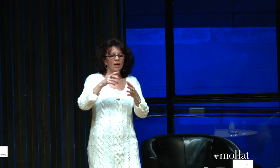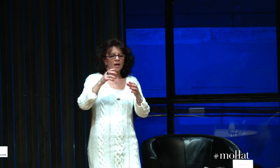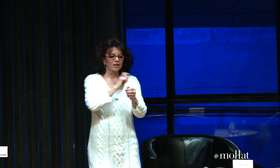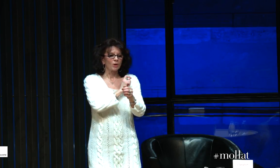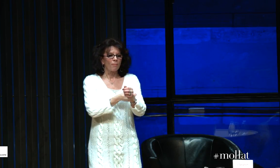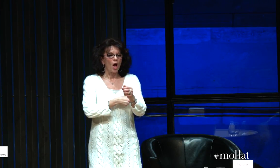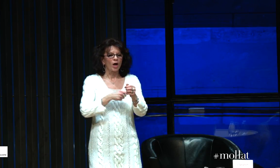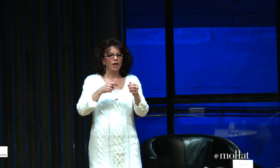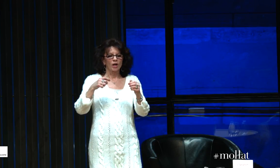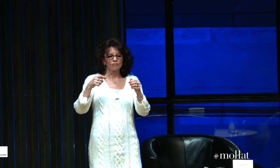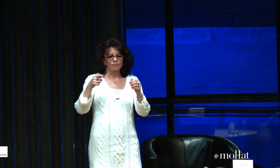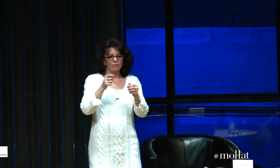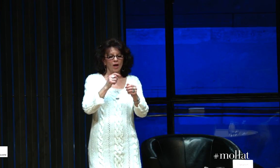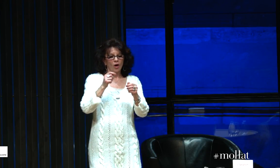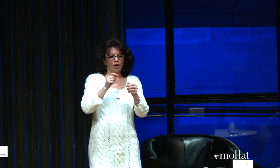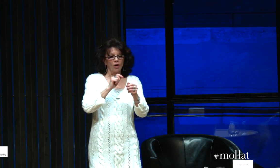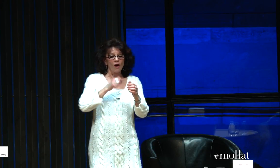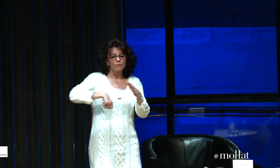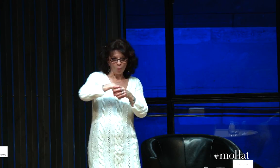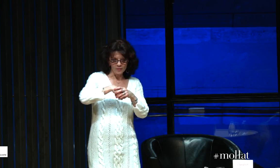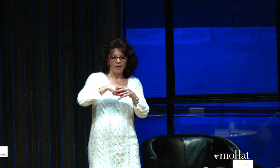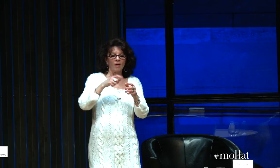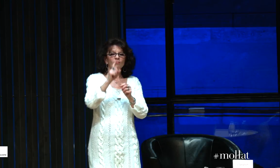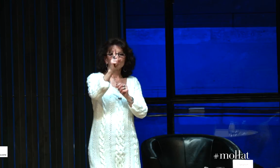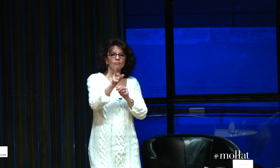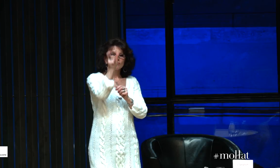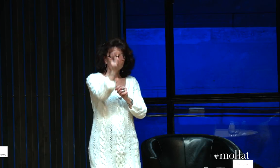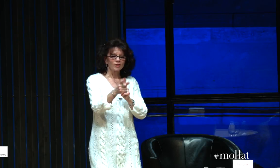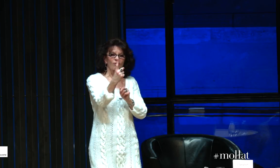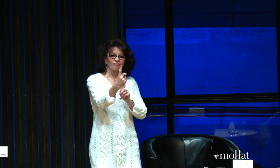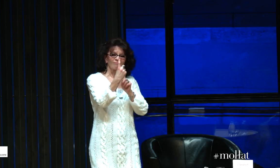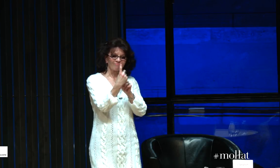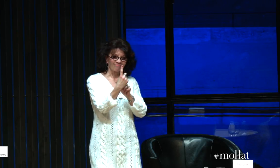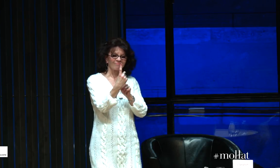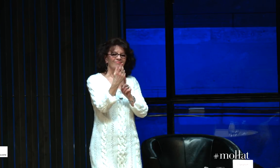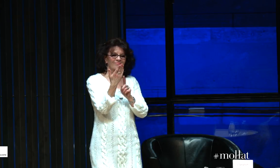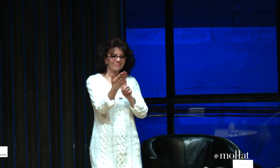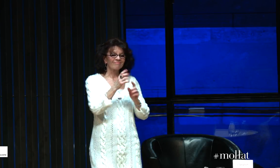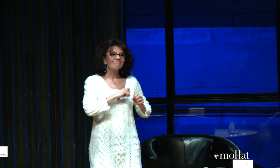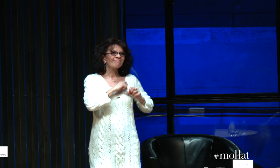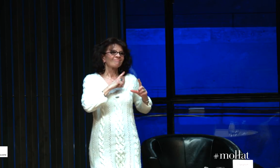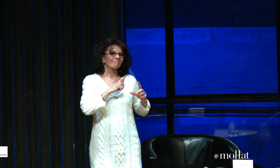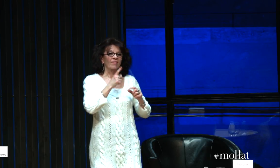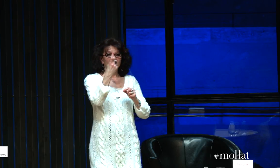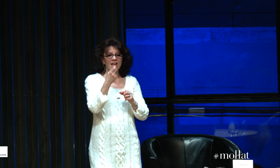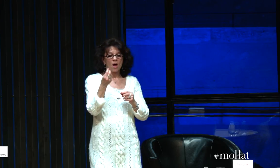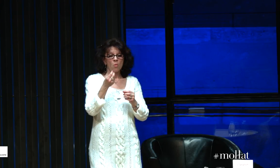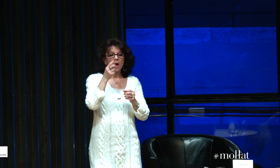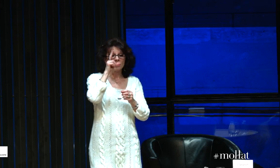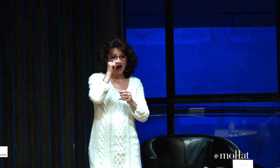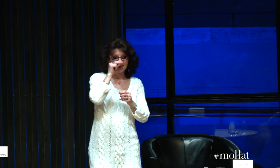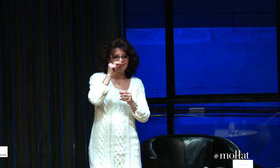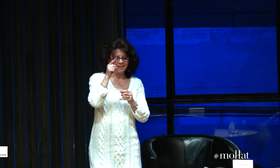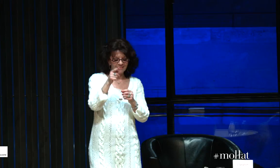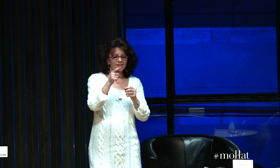sur Toulouse, donc il y avait bien sûr des tournois sportifs, notamment du foot. Et je